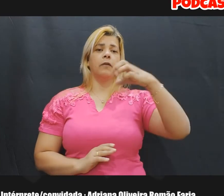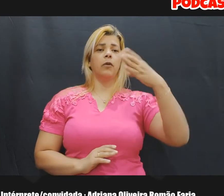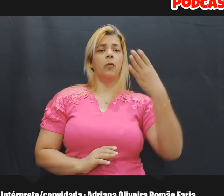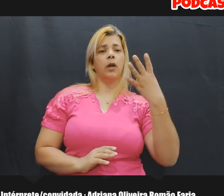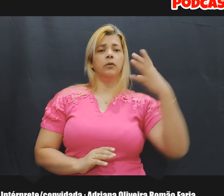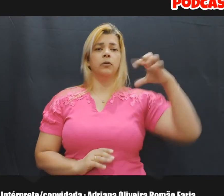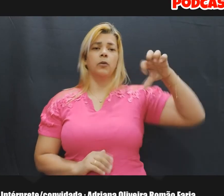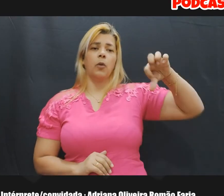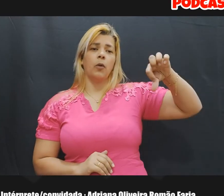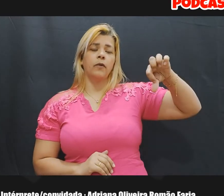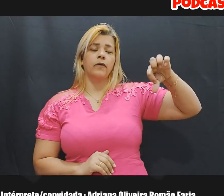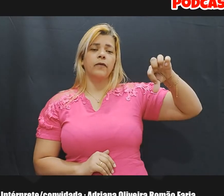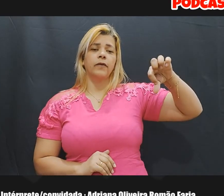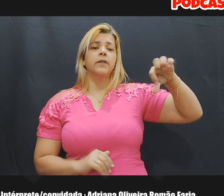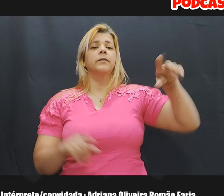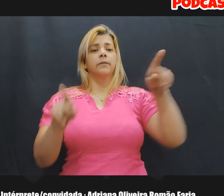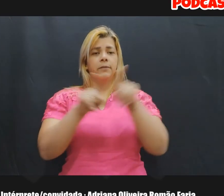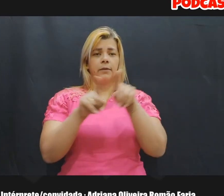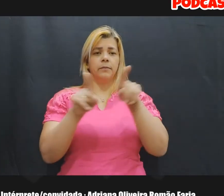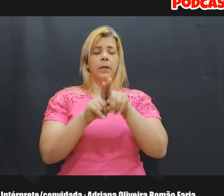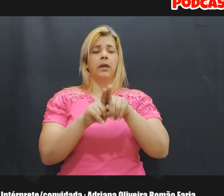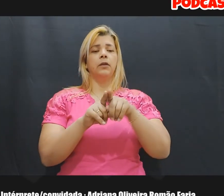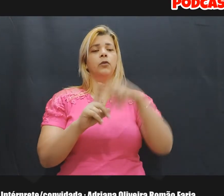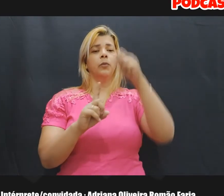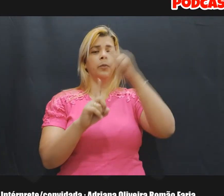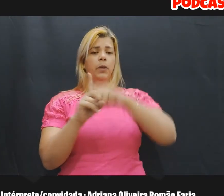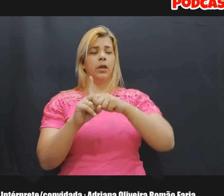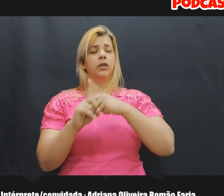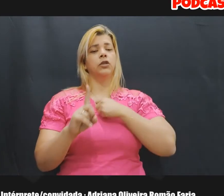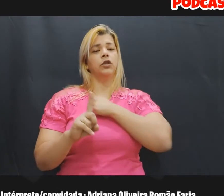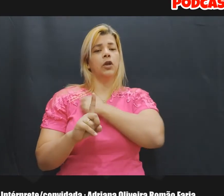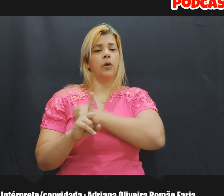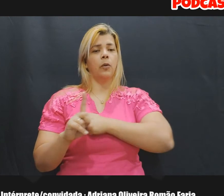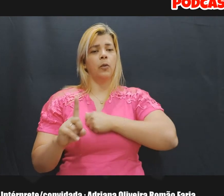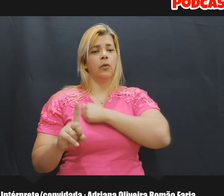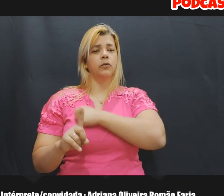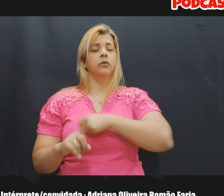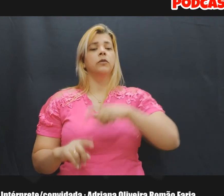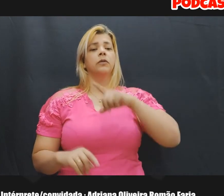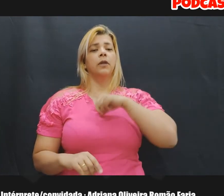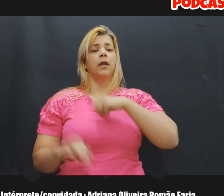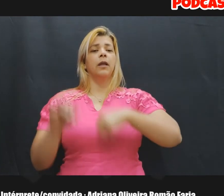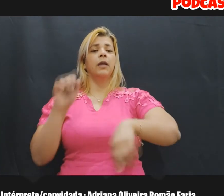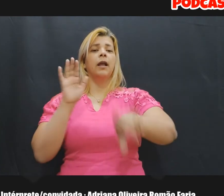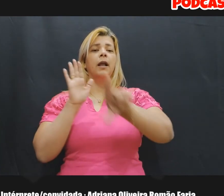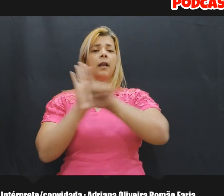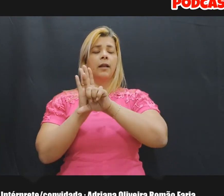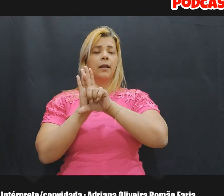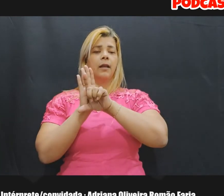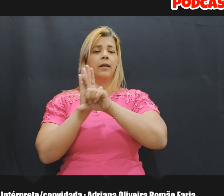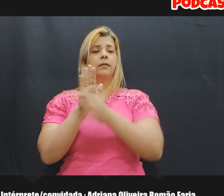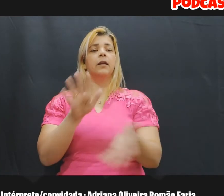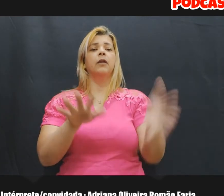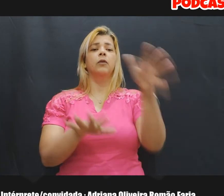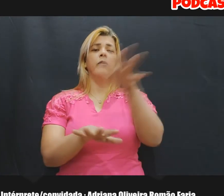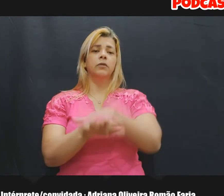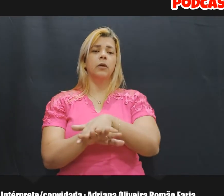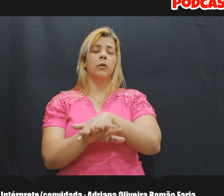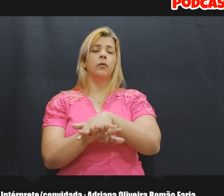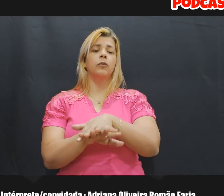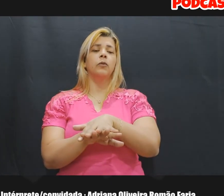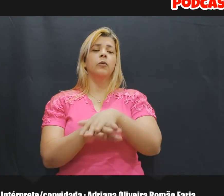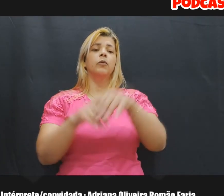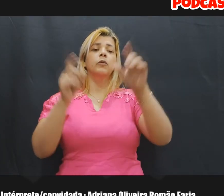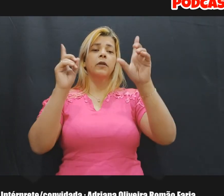6949, né, que também é de agosto de 2009. Temos a Lei Brasileira de Inclusão da Pessoa com Deficiência,